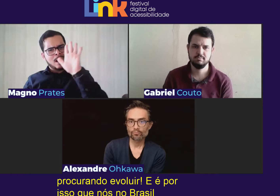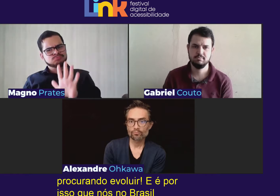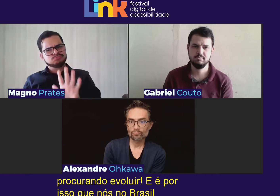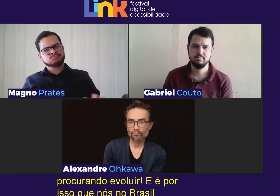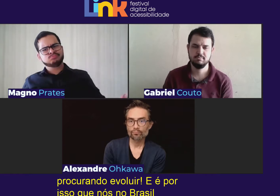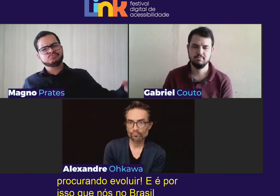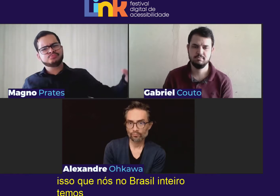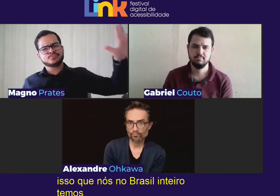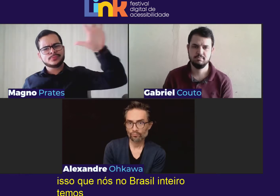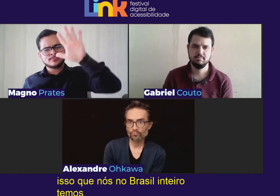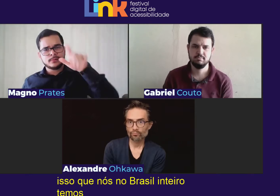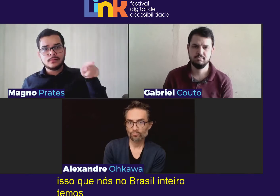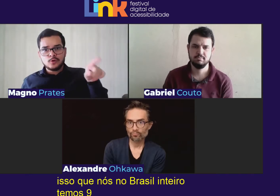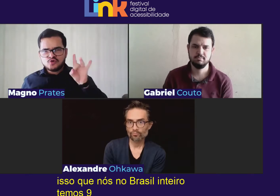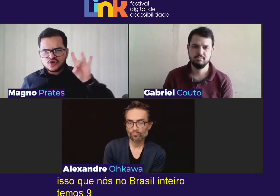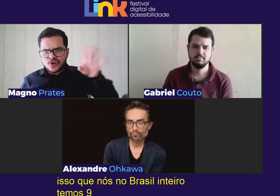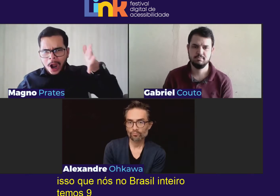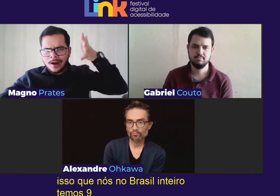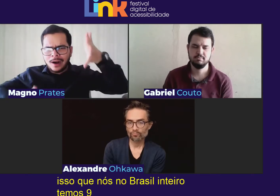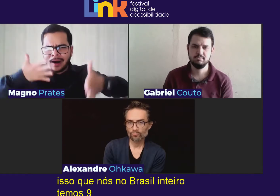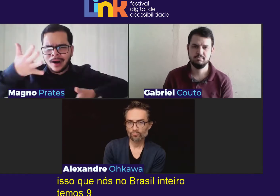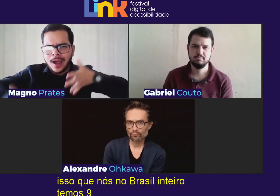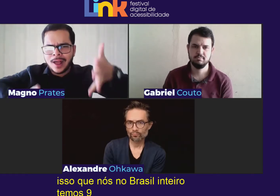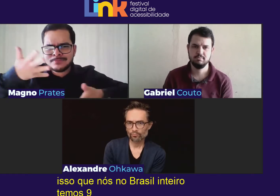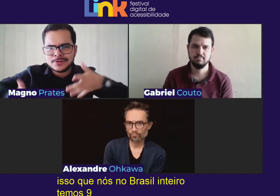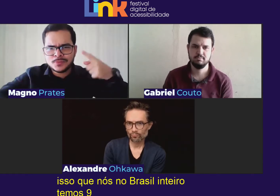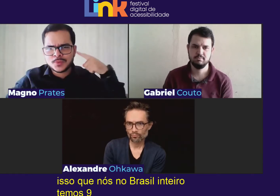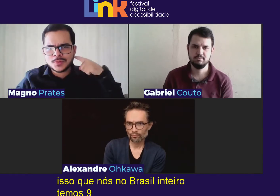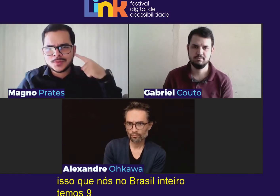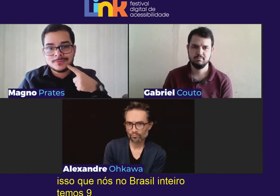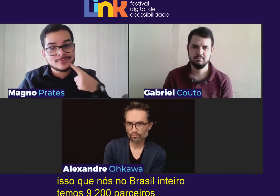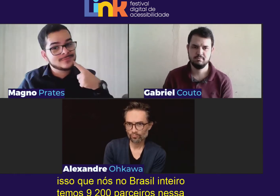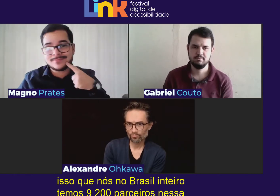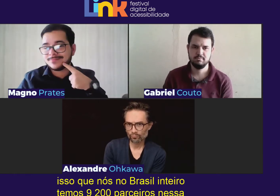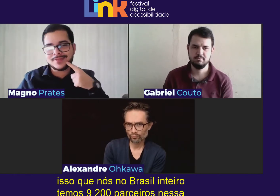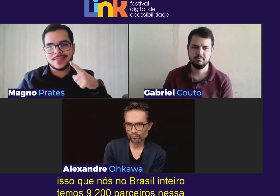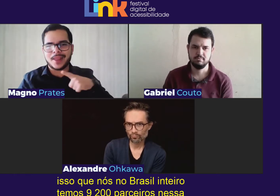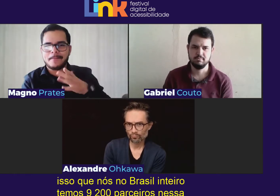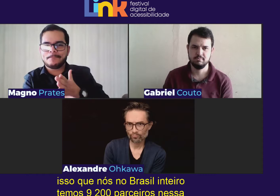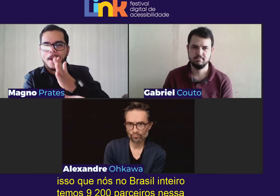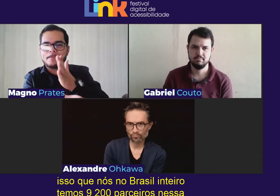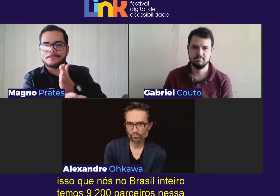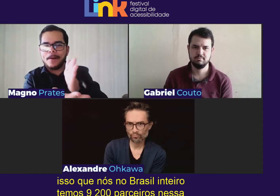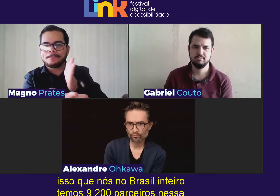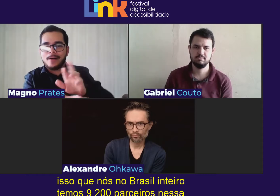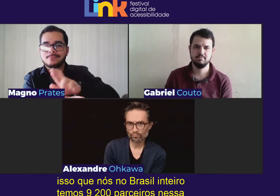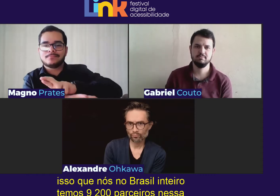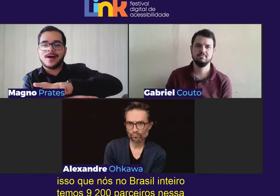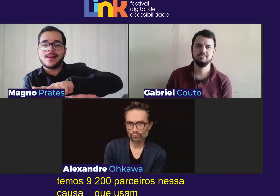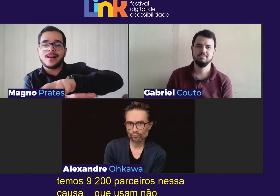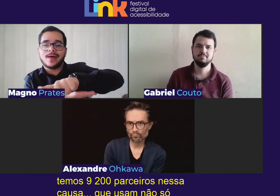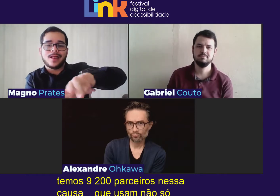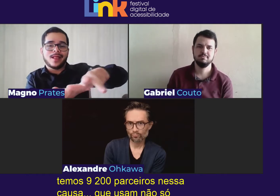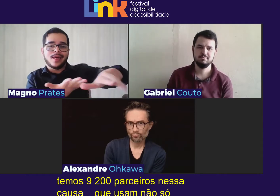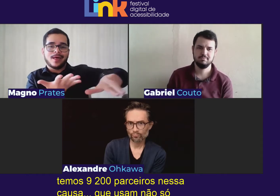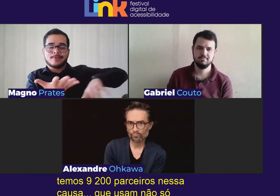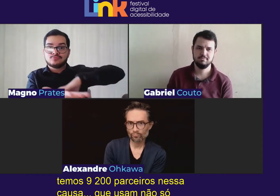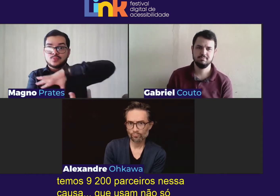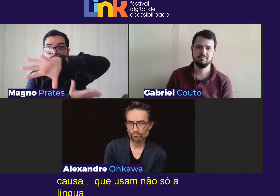9.200 parceiros nessa causa que usam não só a língua de sinais, mas todas as ramificações dentro